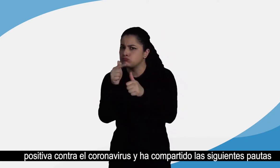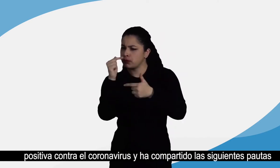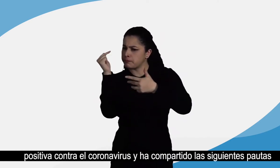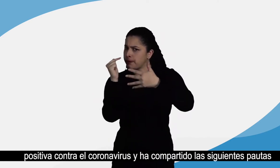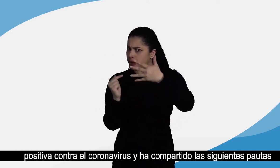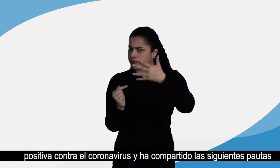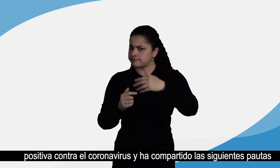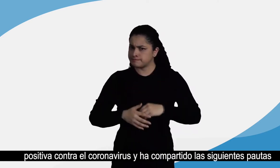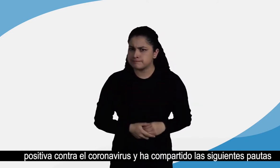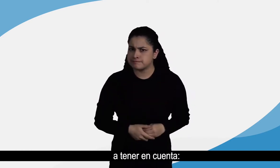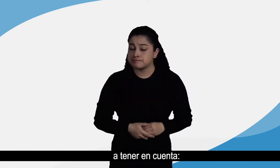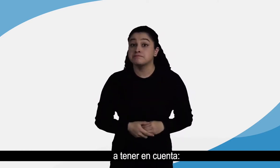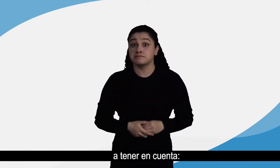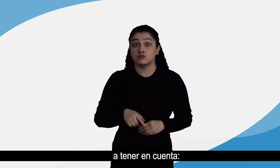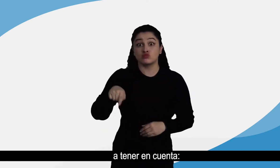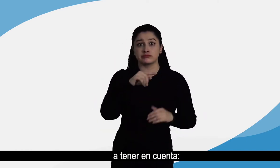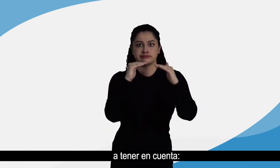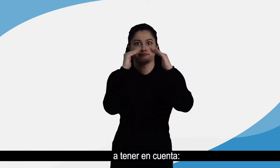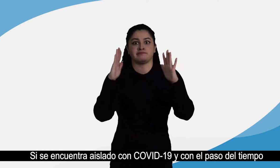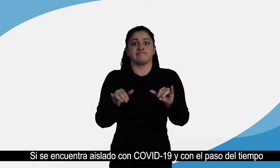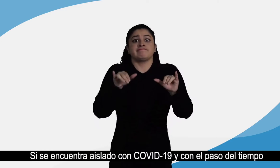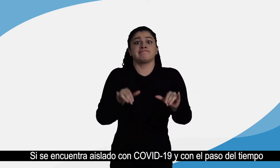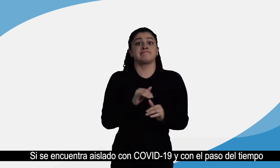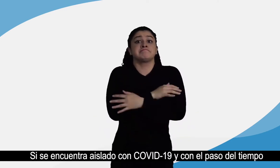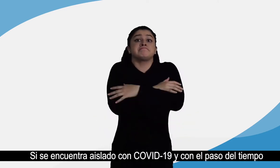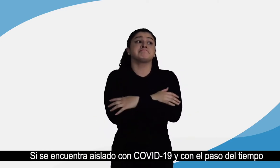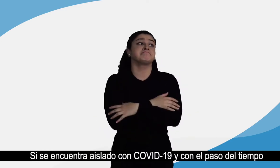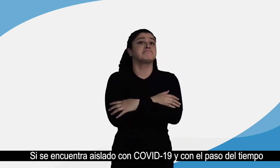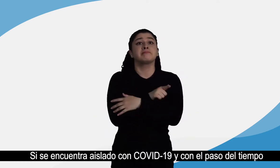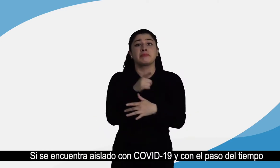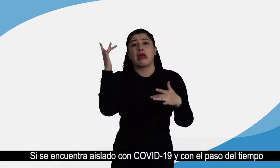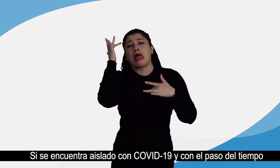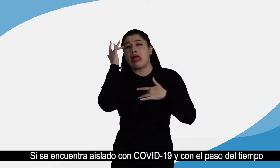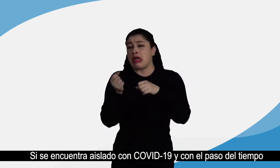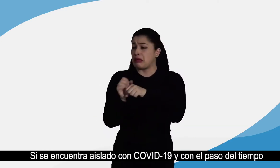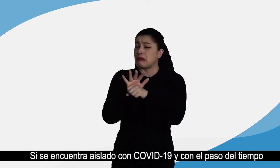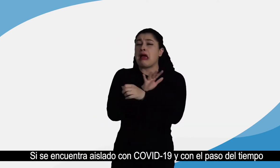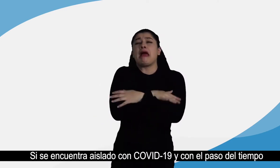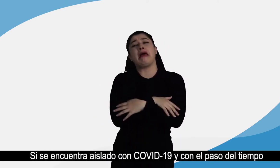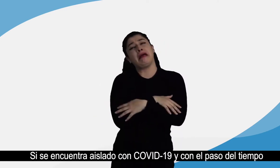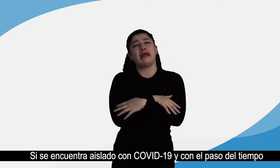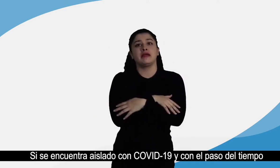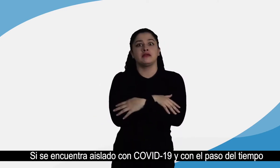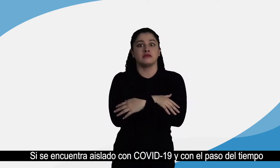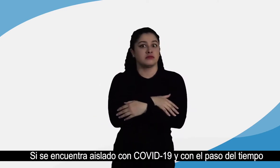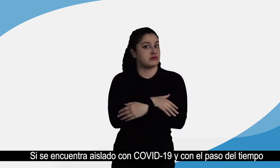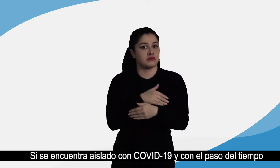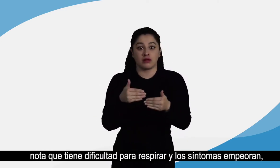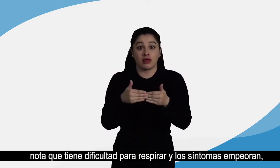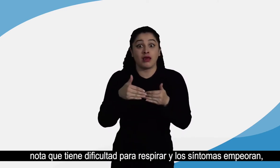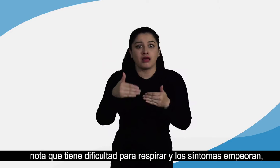ha compartido las siguientes pautas para tener en cuenta Si se encuentra aislado con COVID-19 y con el paso del tiempo nota